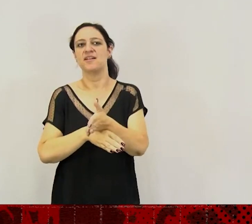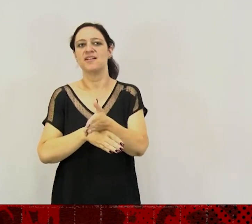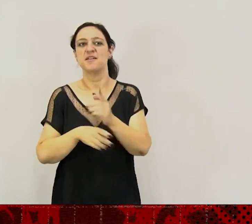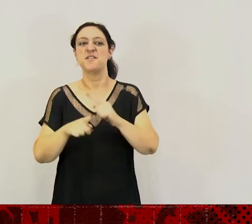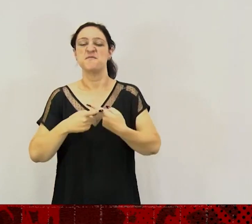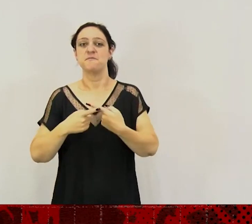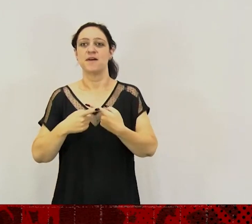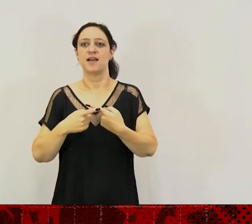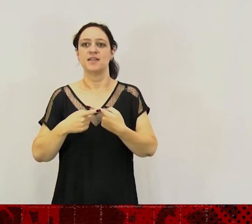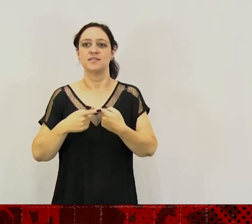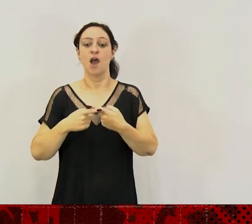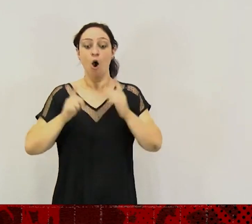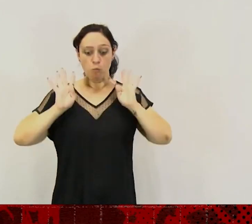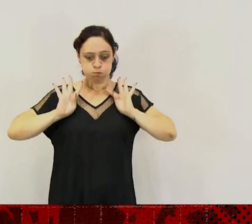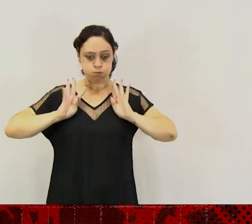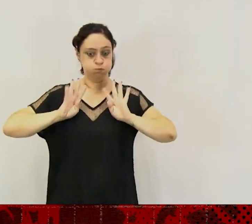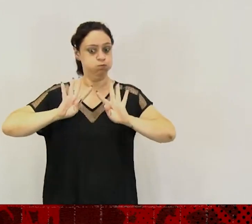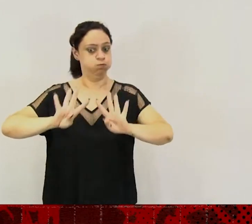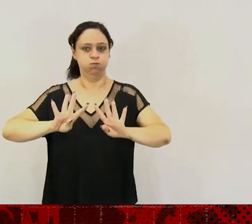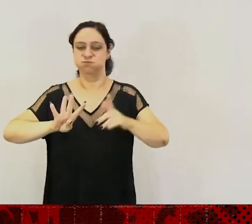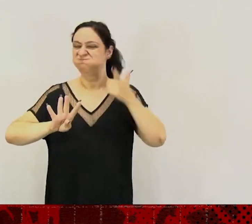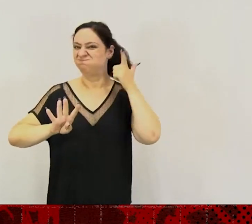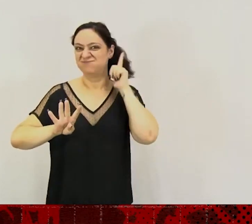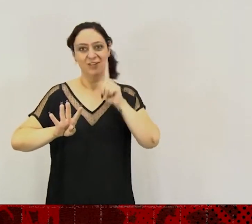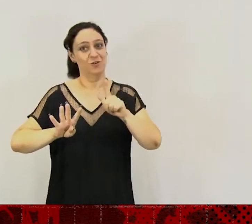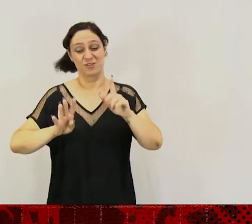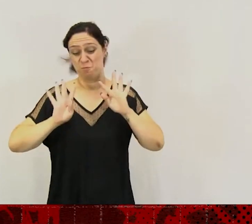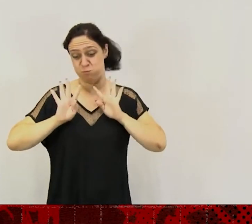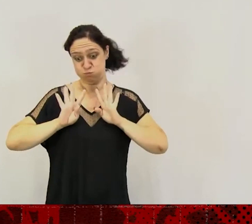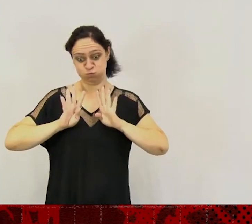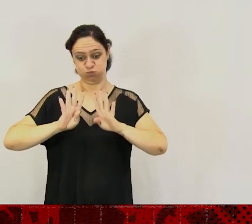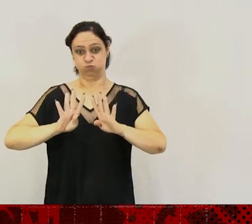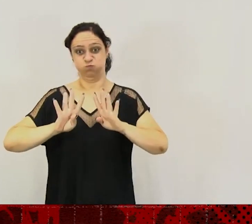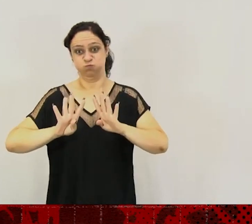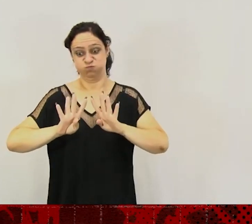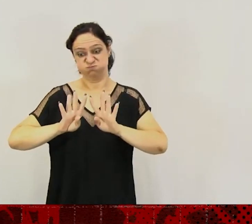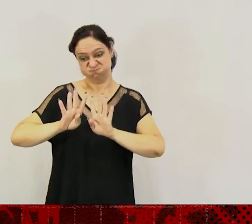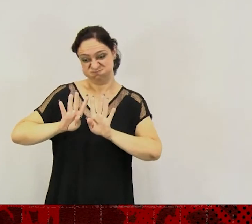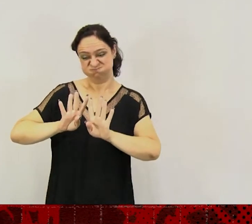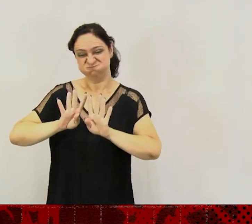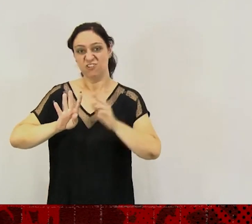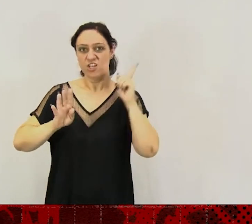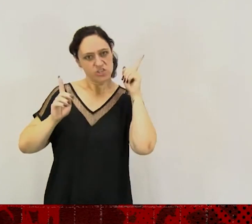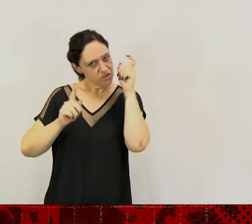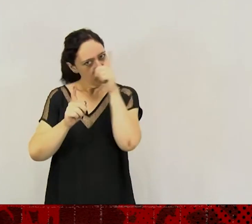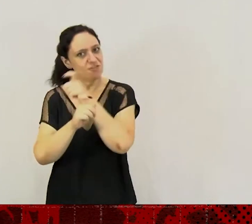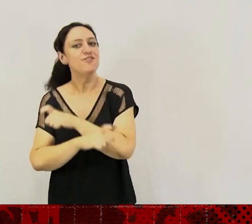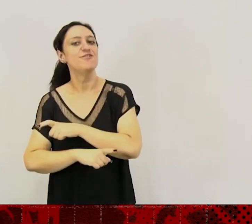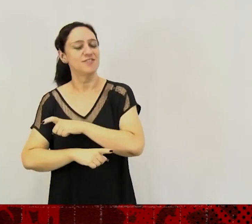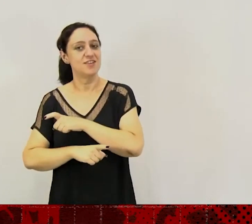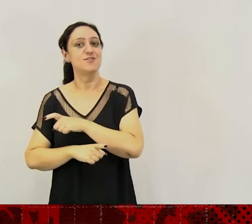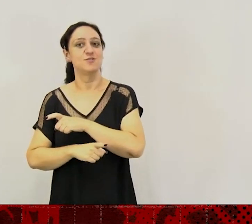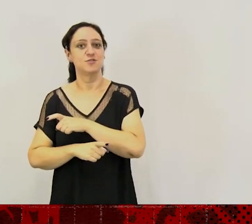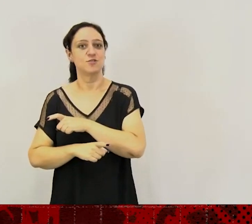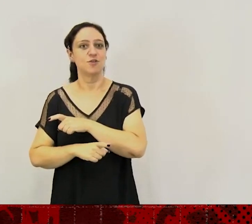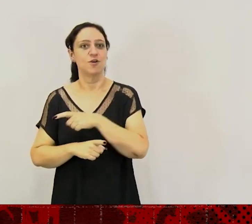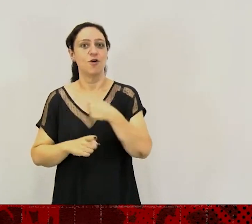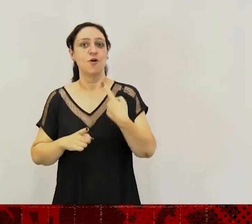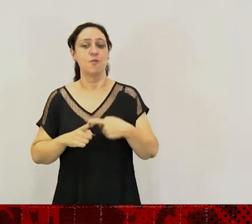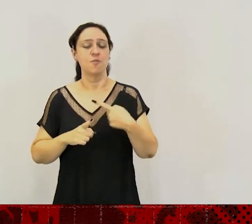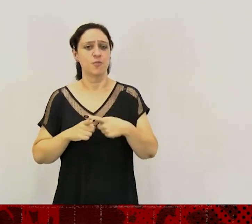né? Estamos abafando aqui. Vamos fazer uma porta, eles vão adorar isso e tal. Só que veio tanta gente